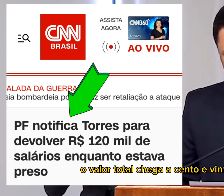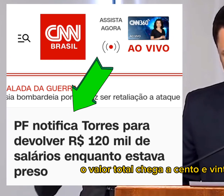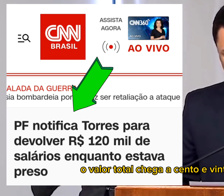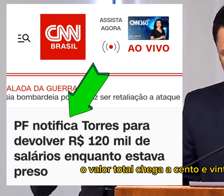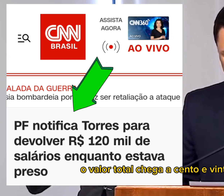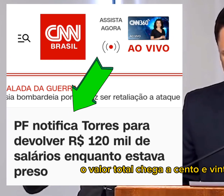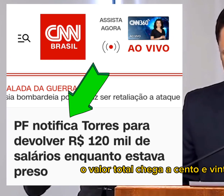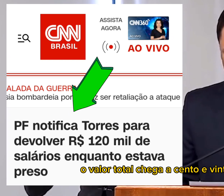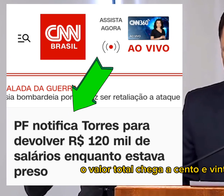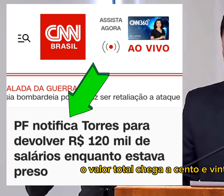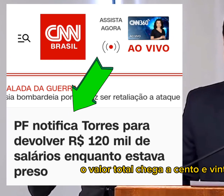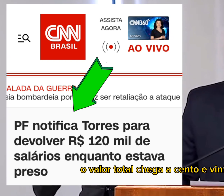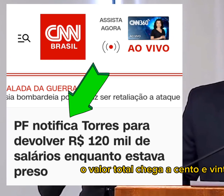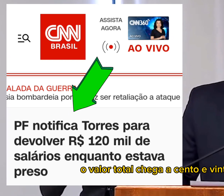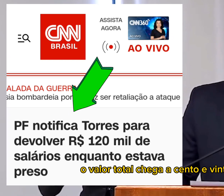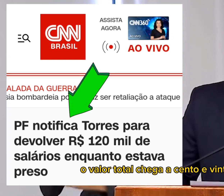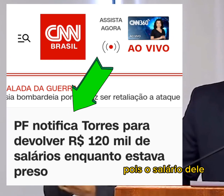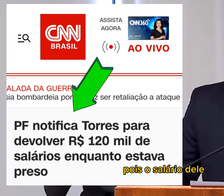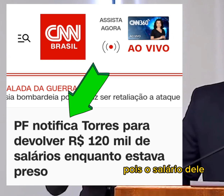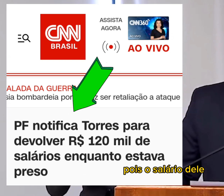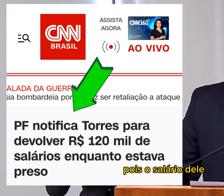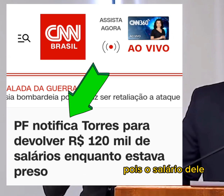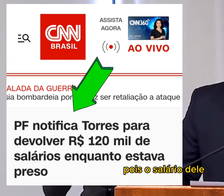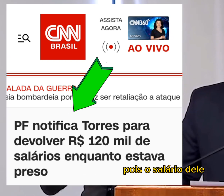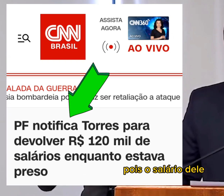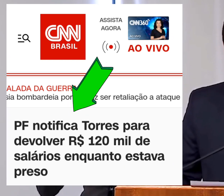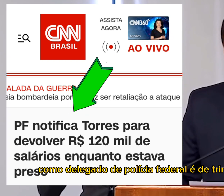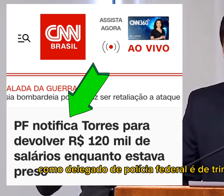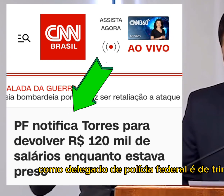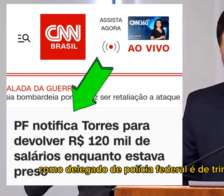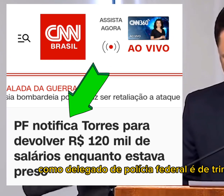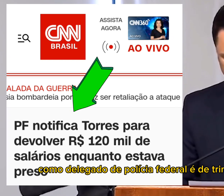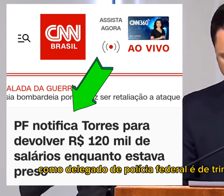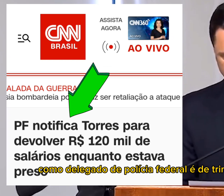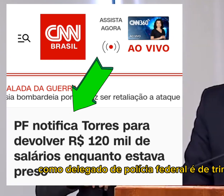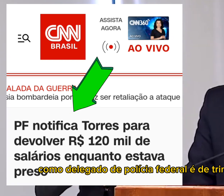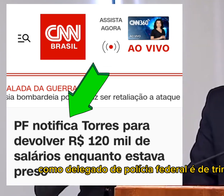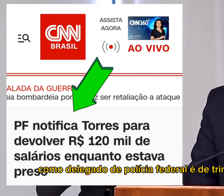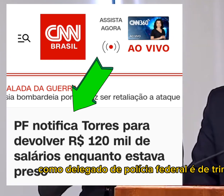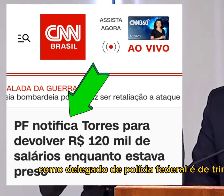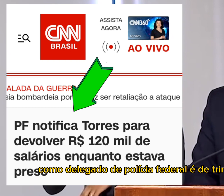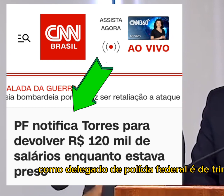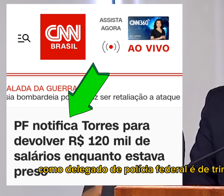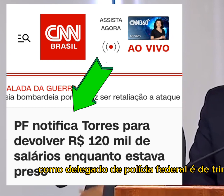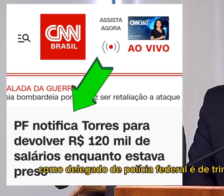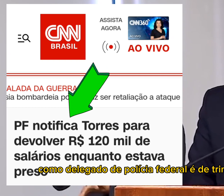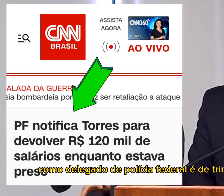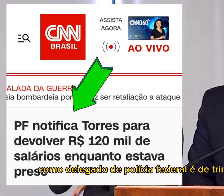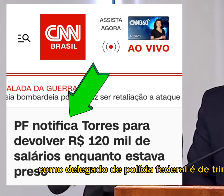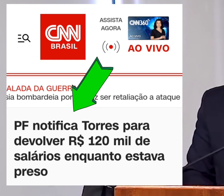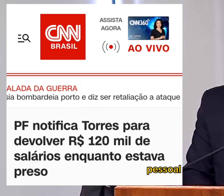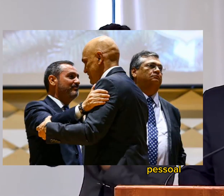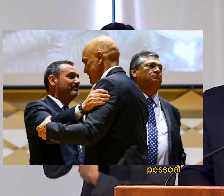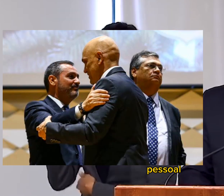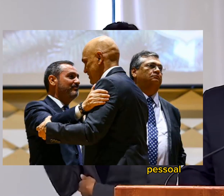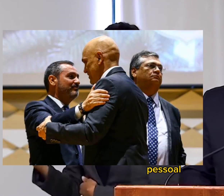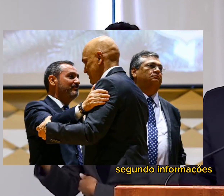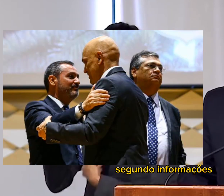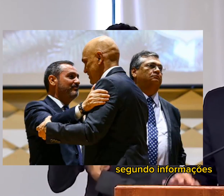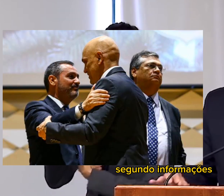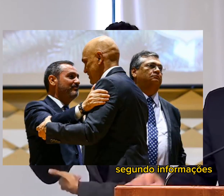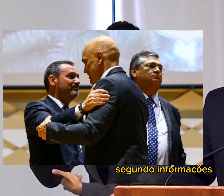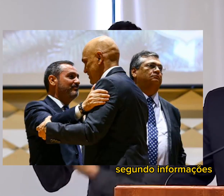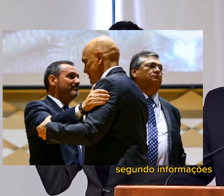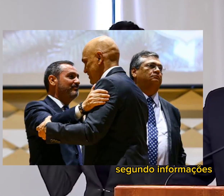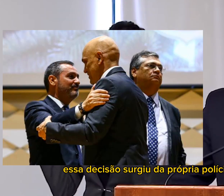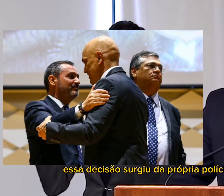O valor total chega a 120 mil, pois o salário dele como delegado de Polícia Federal é de 30 mil por mês. Pessoal,